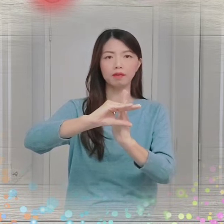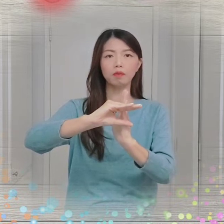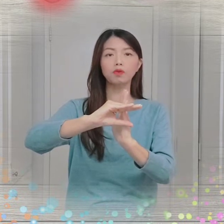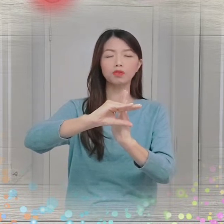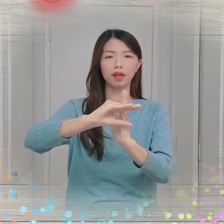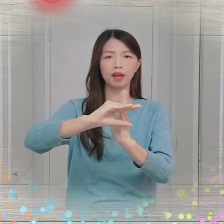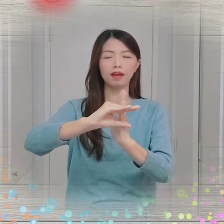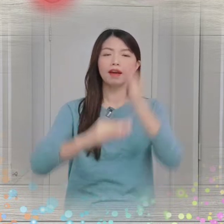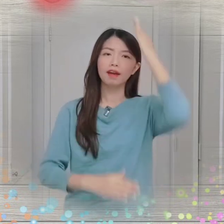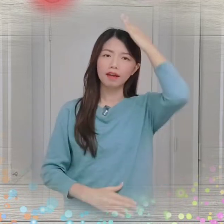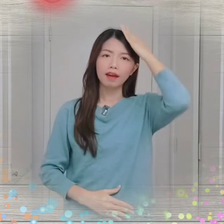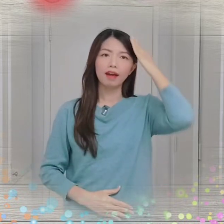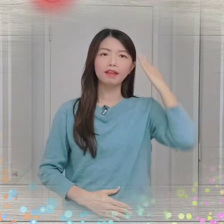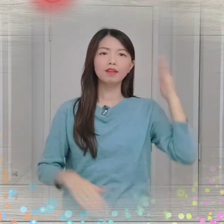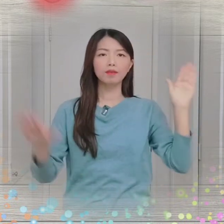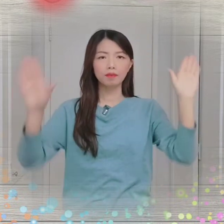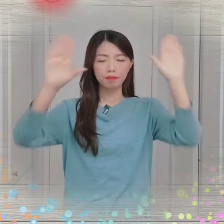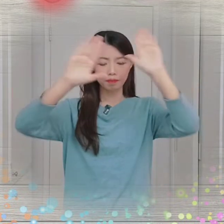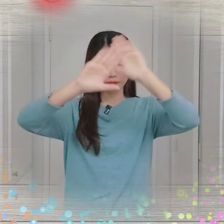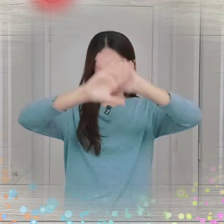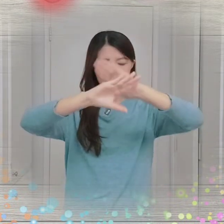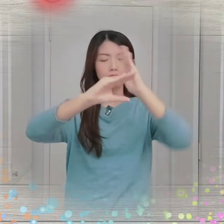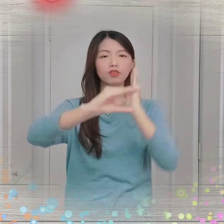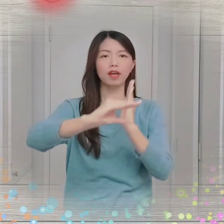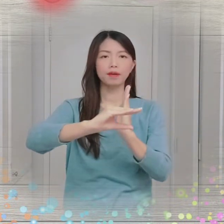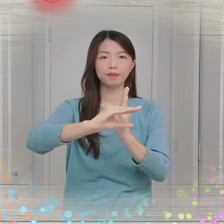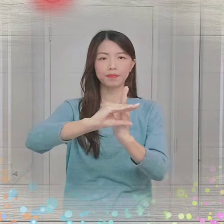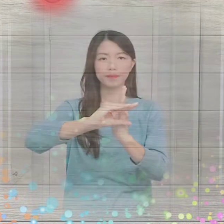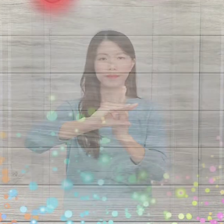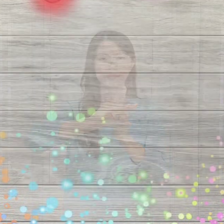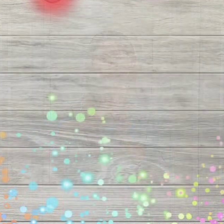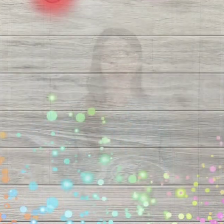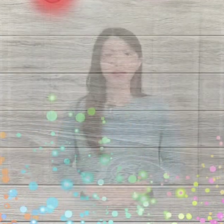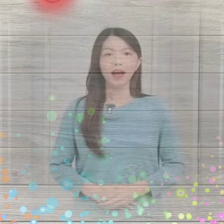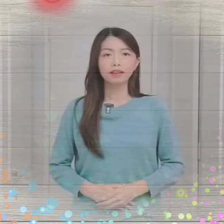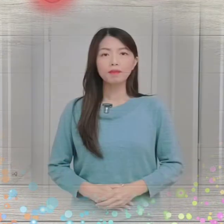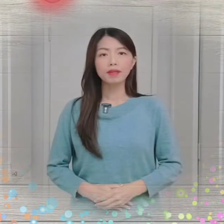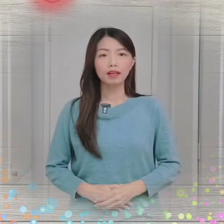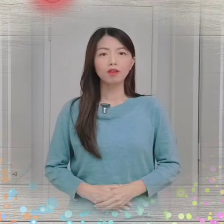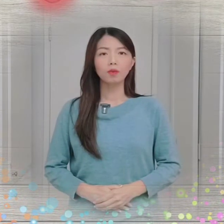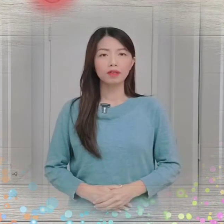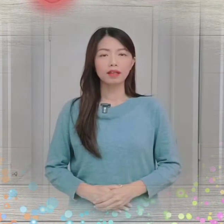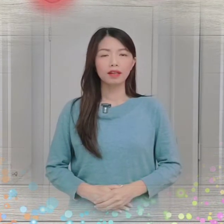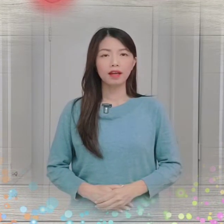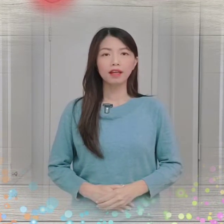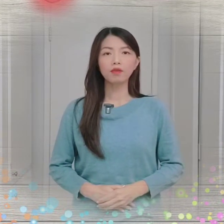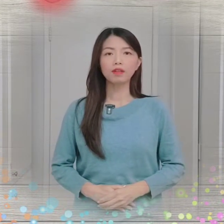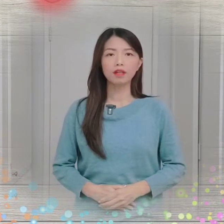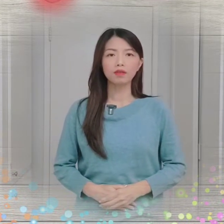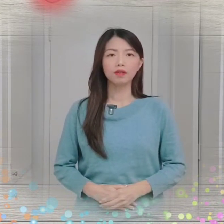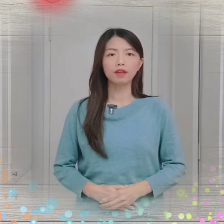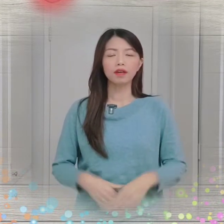됩니다. 뭐뭇중에, 한 밤중에. 양 틈에 자던 목자들.